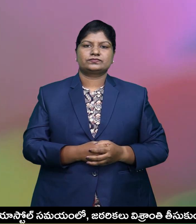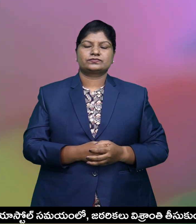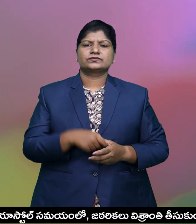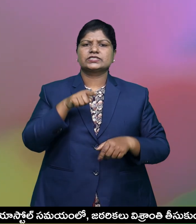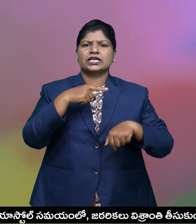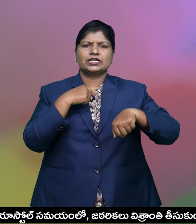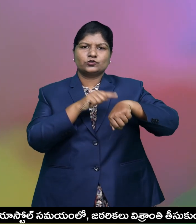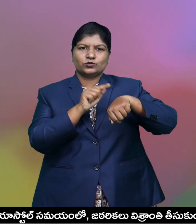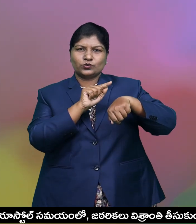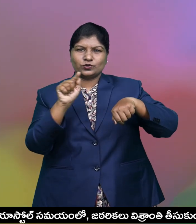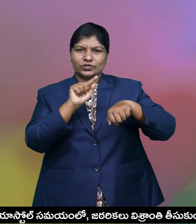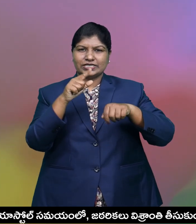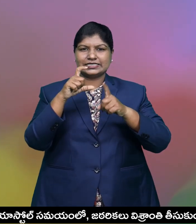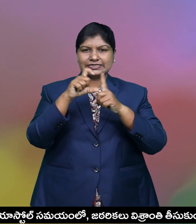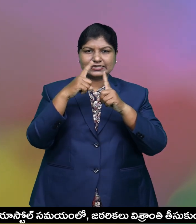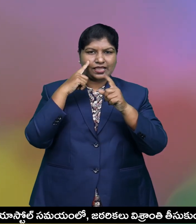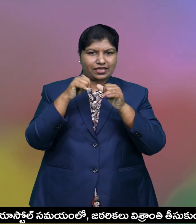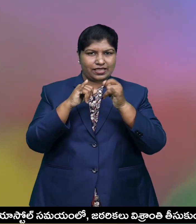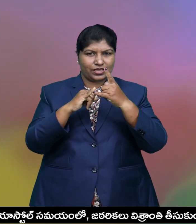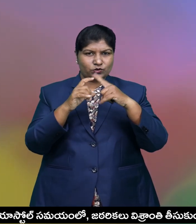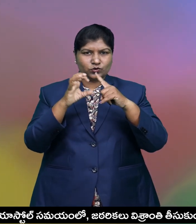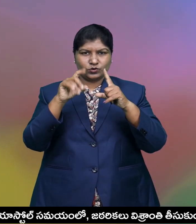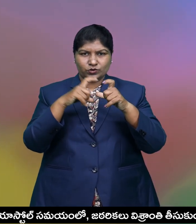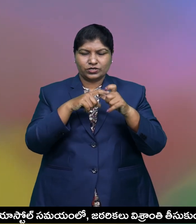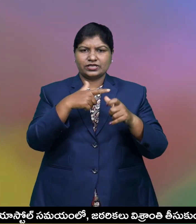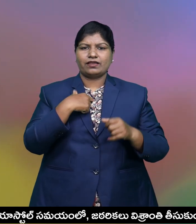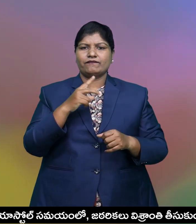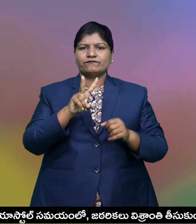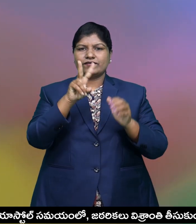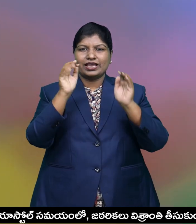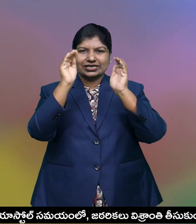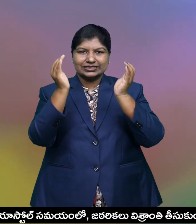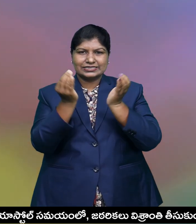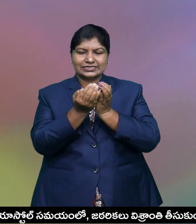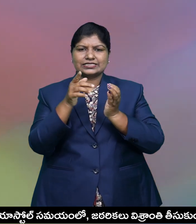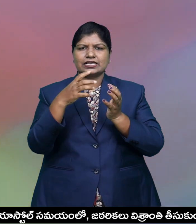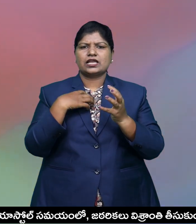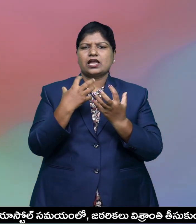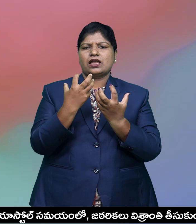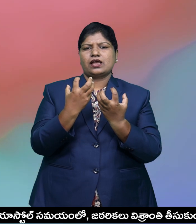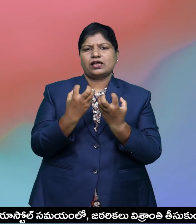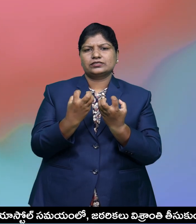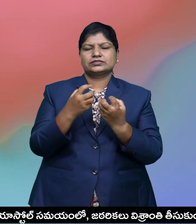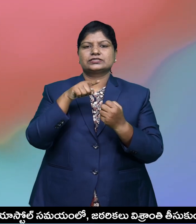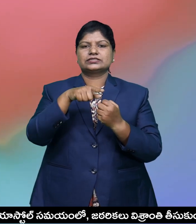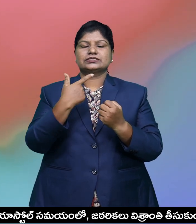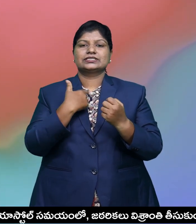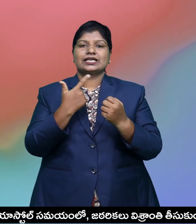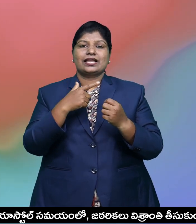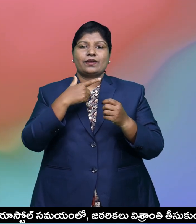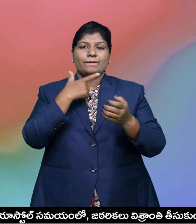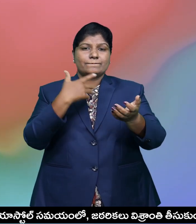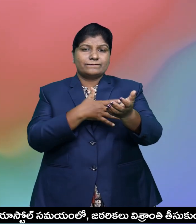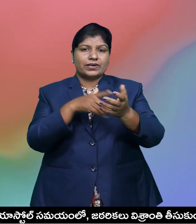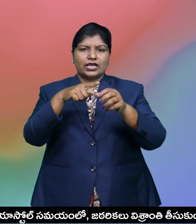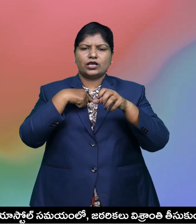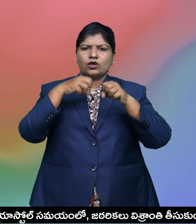డయాస్టోలిక్ సమయంలో జఠరికలు విశ్రాంతి తీసుకుంటాయి మరియు ఒత్తిడి అత్యల్ప విలువకు పడిపోతుంది. డయాస్టోలిక్